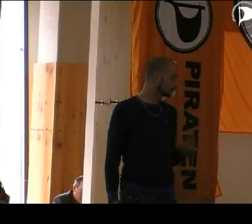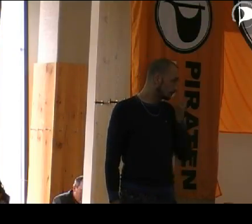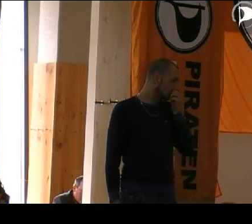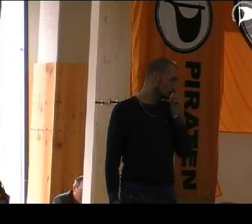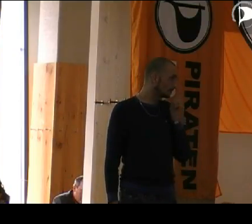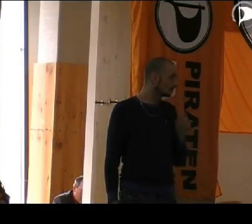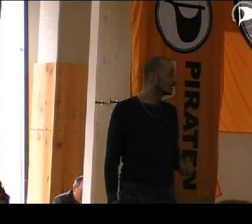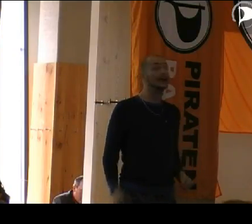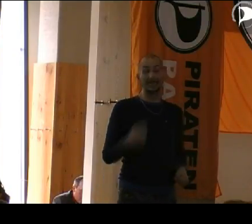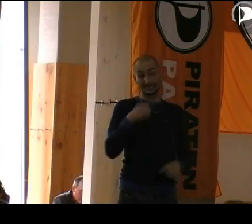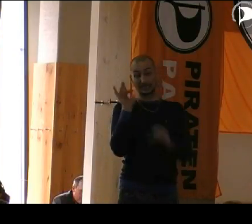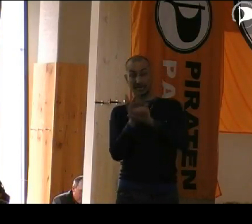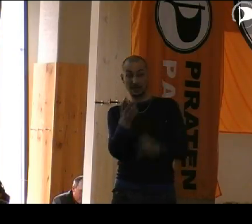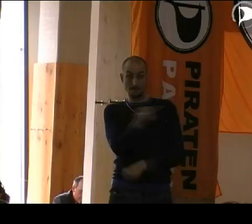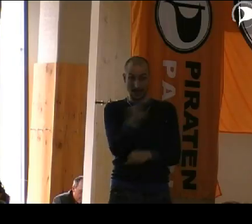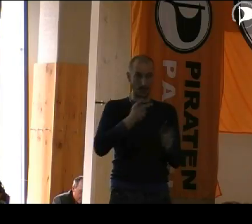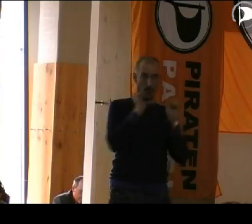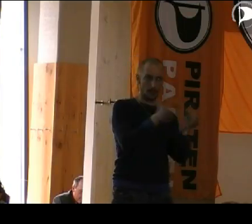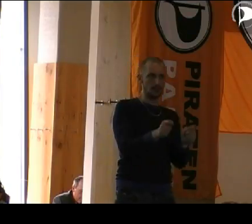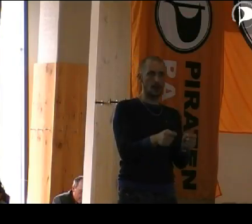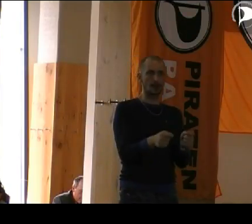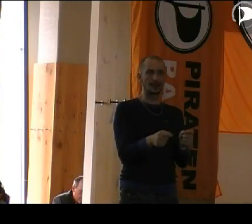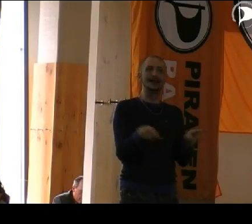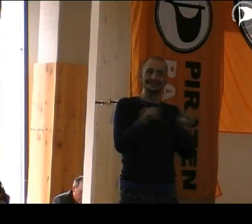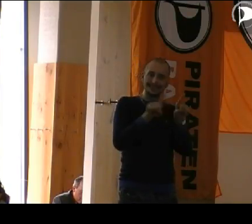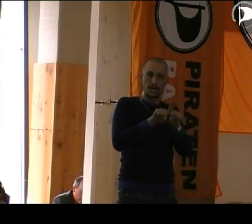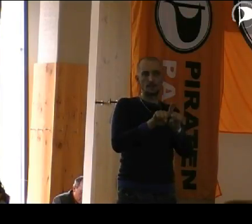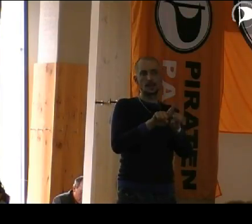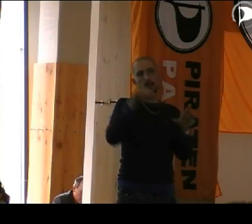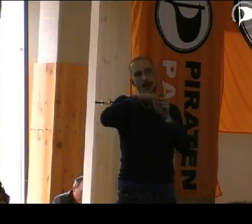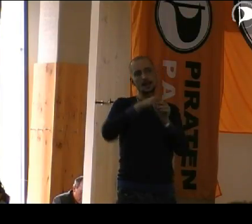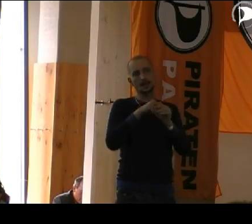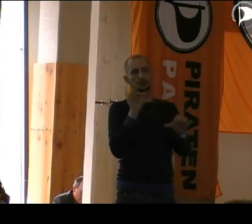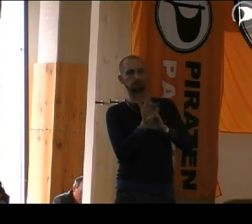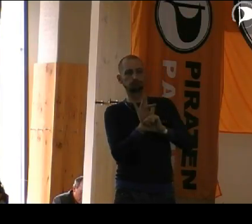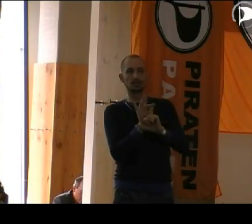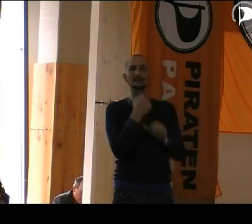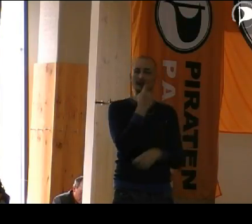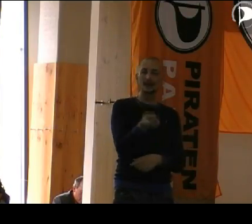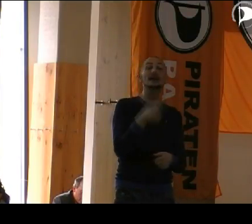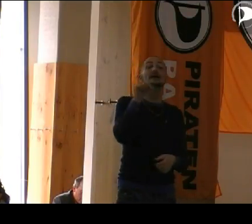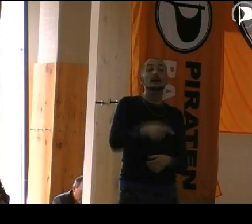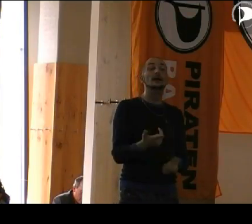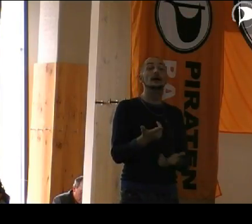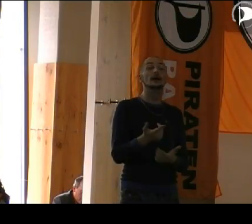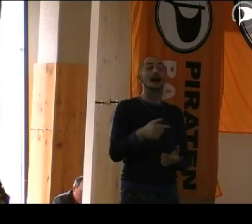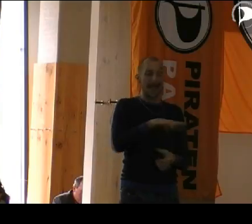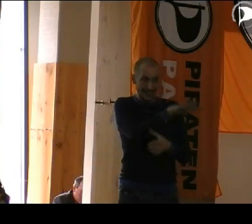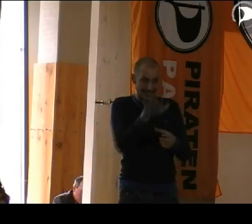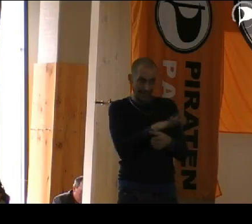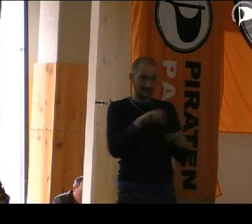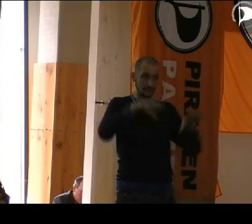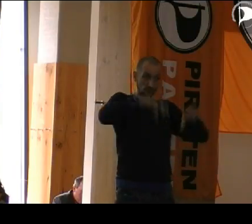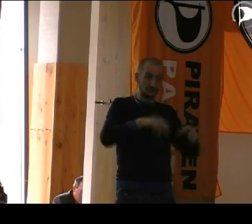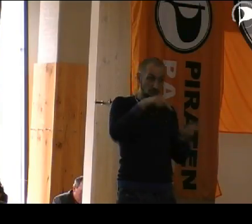gegen beide anträge gleich einheitliche und zweiter erster ein hand wenn wir eine landesgeschäftsstelle